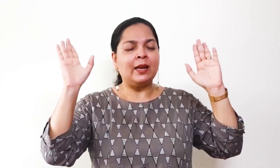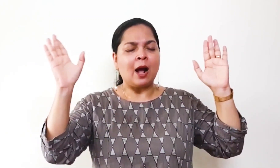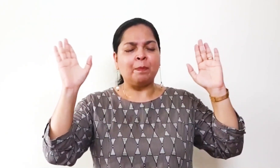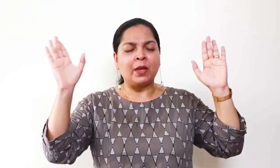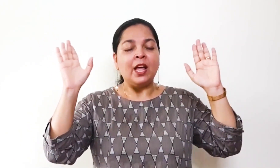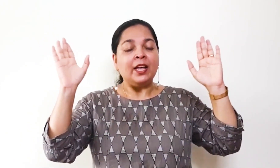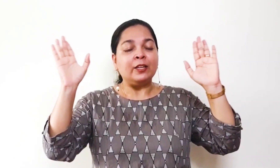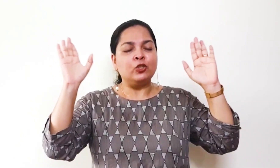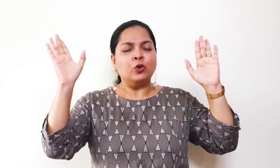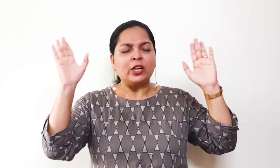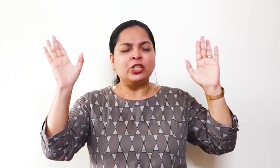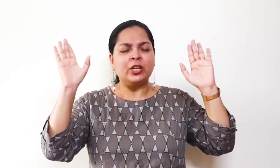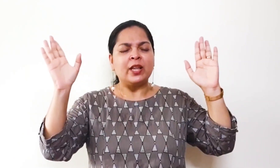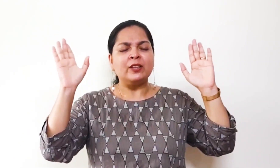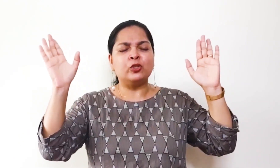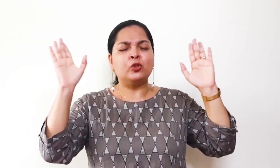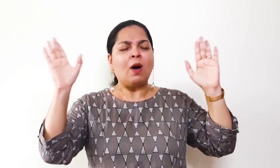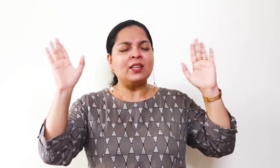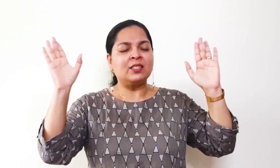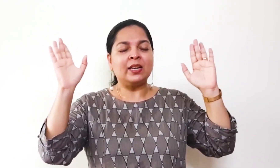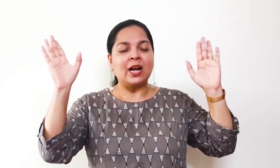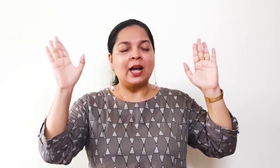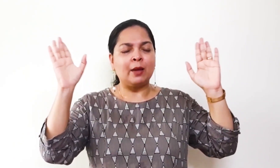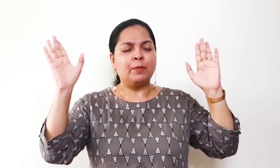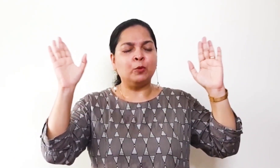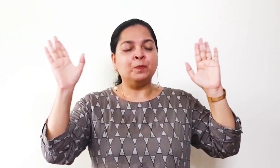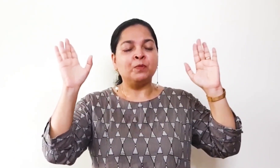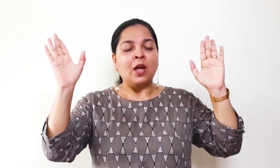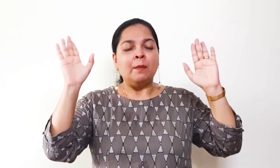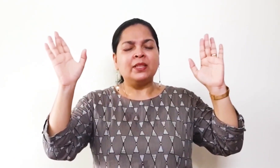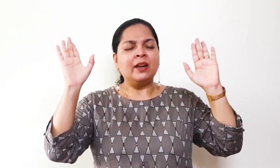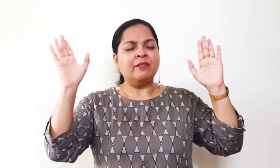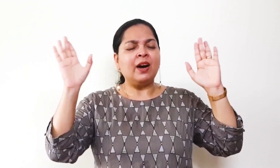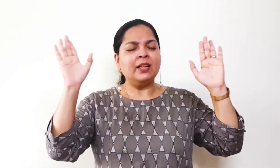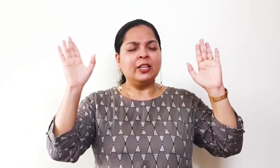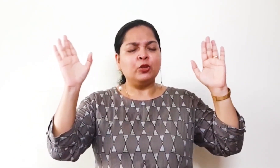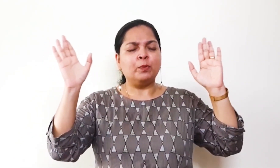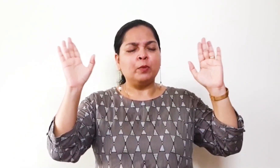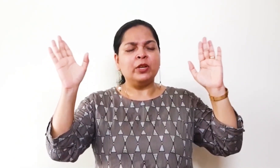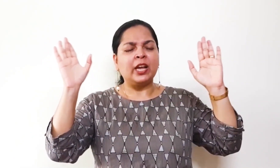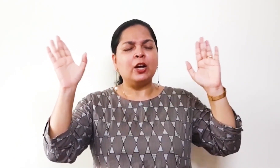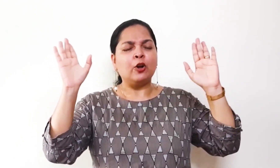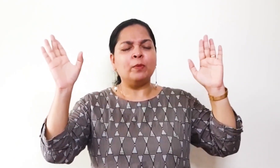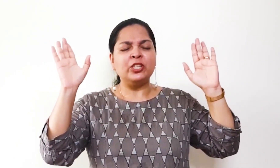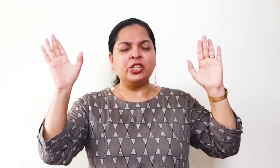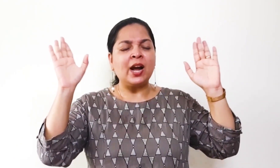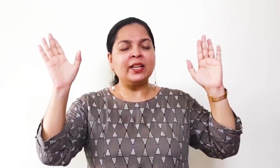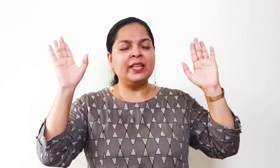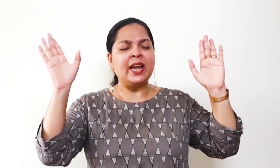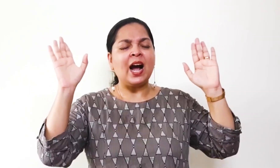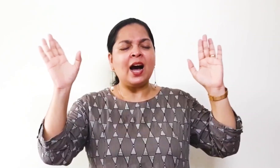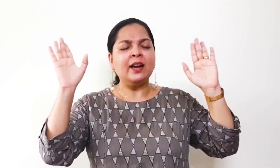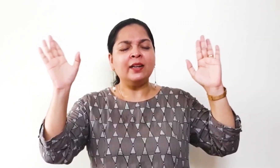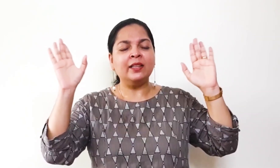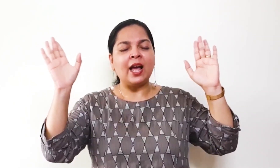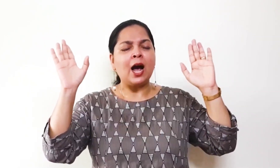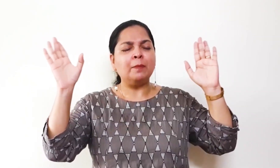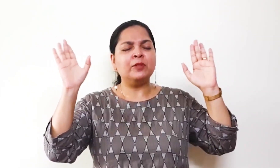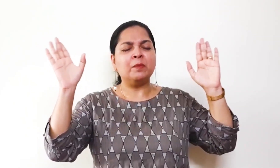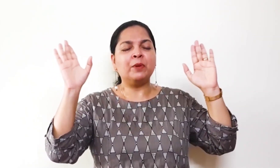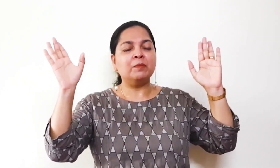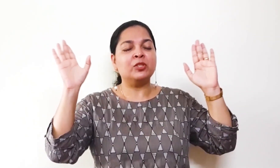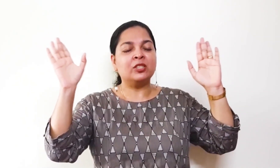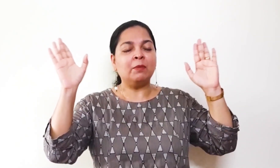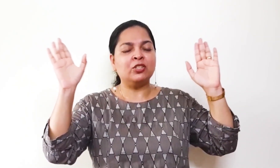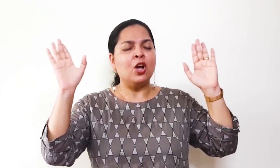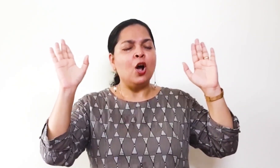मसीह के नाम में ये सुरक्षित है, स्वास्थ्य इनका है प्रभु। मैं धन्यवाद देती प्रभु, इनके घरों में शांति है, आनंद है,